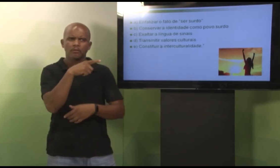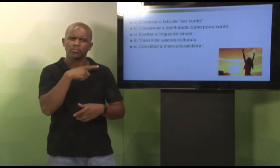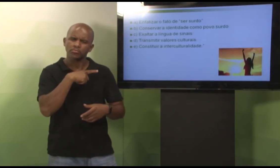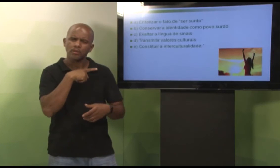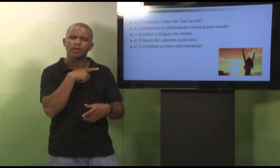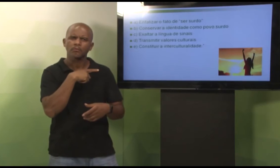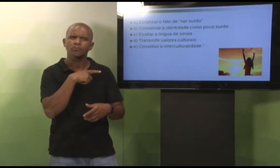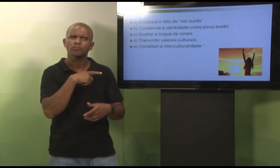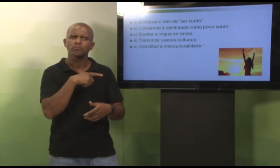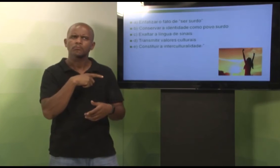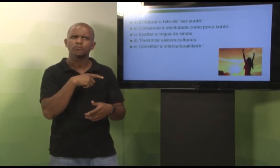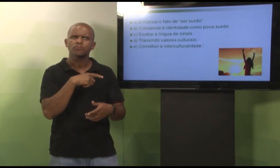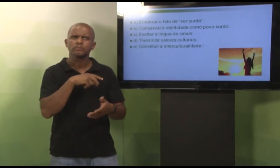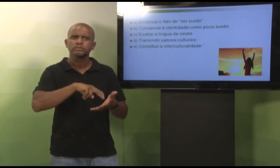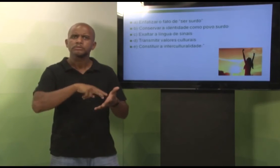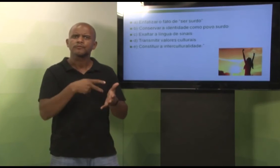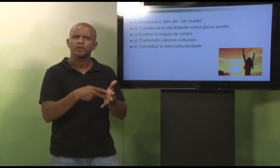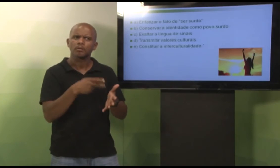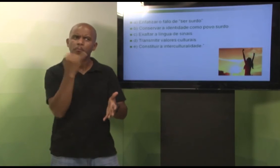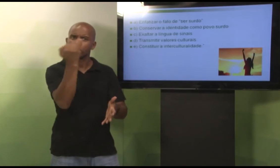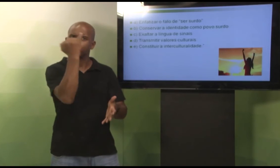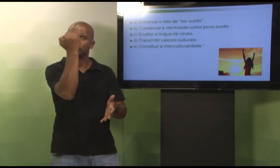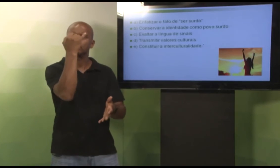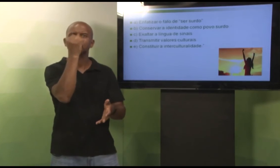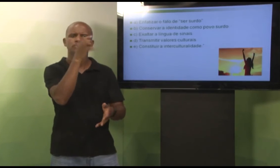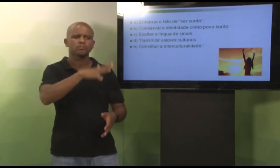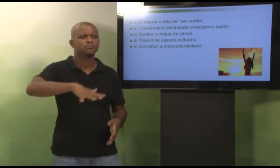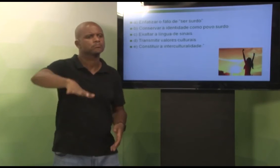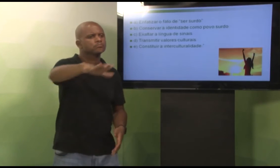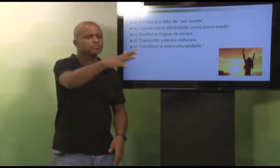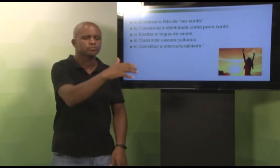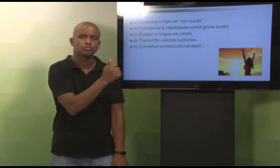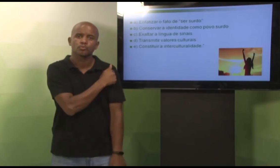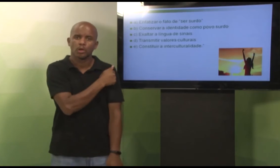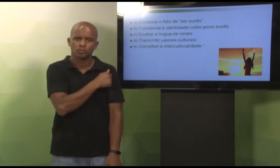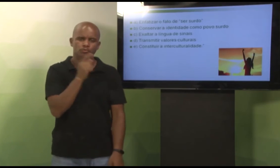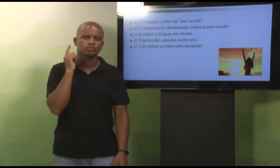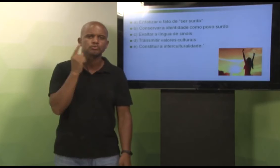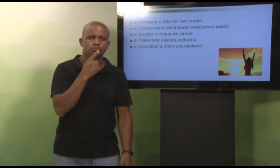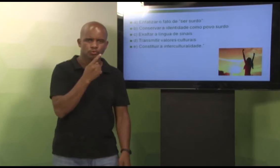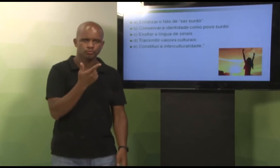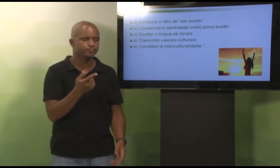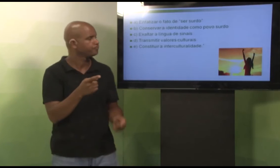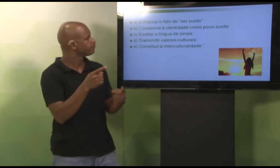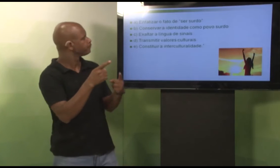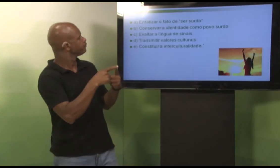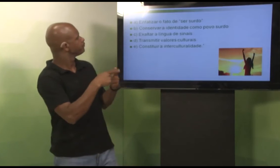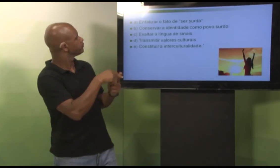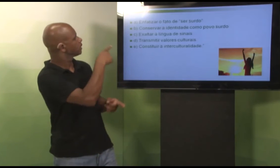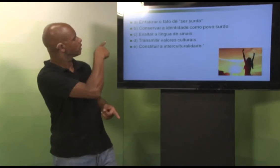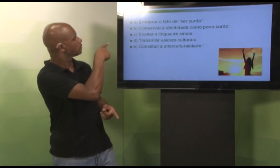do professor surdo. O que significa isso? Qual a importância para os alunos surdos?